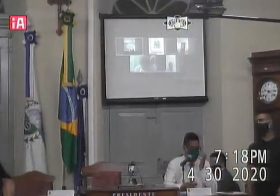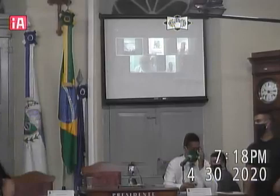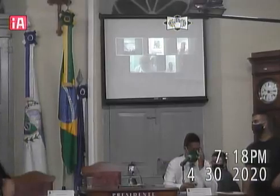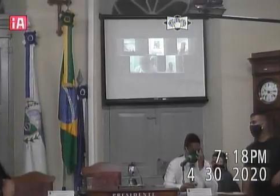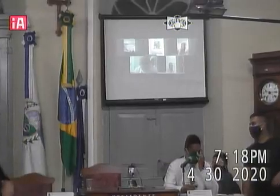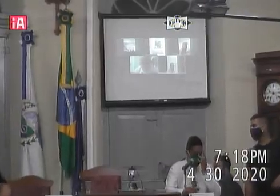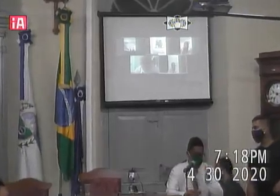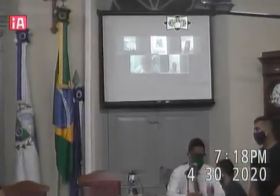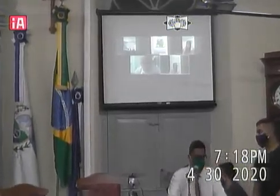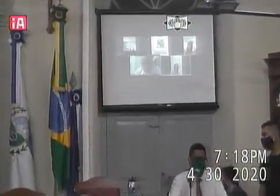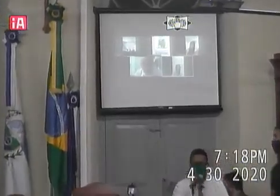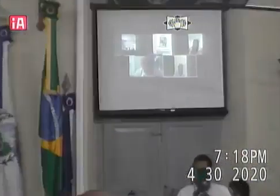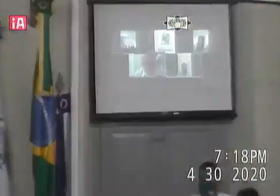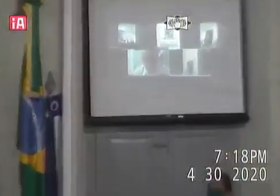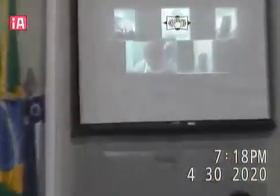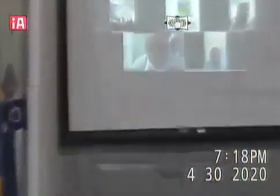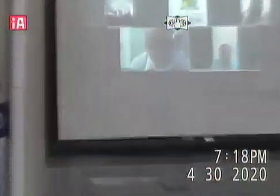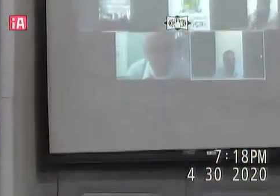Posso falar?